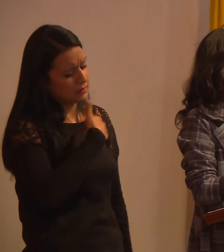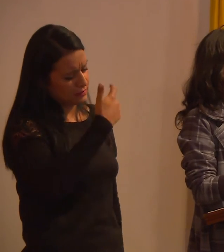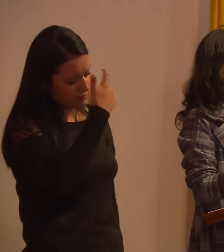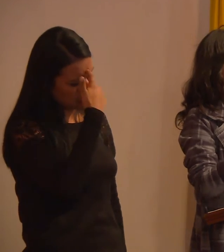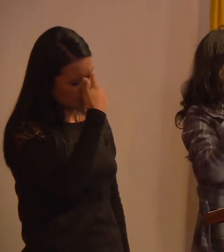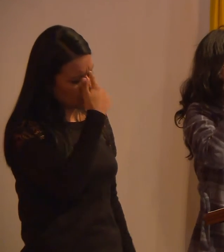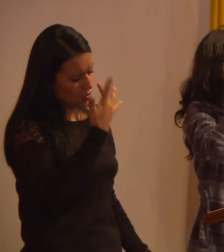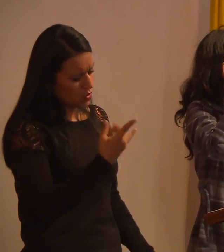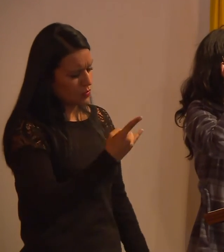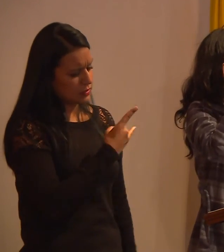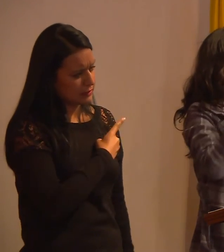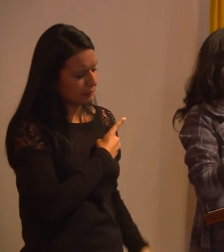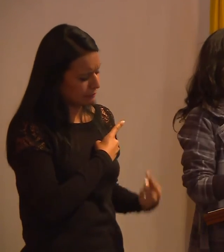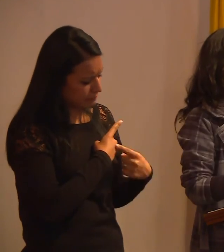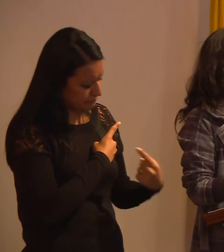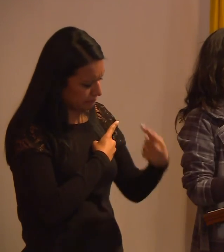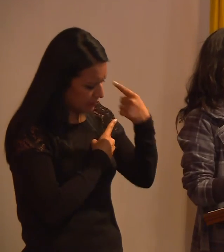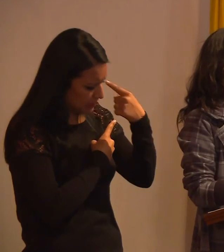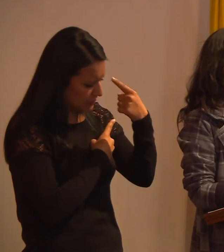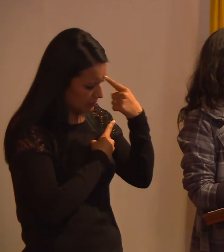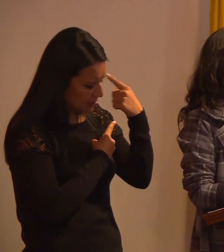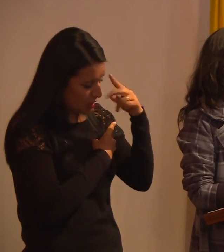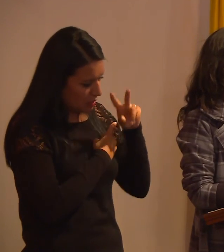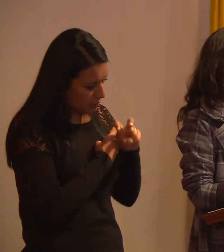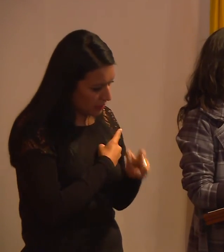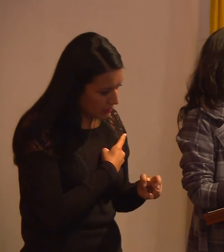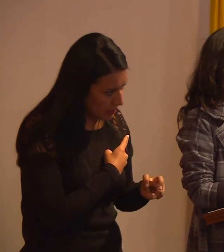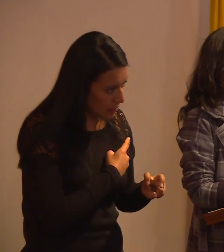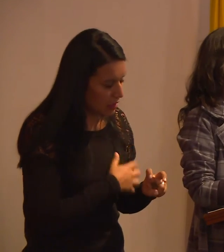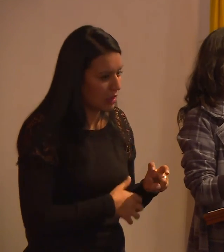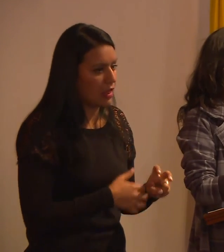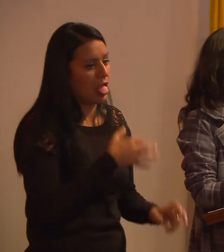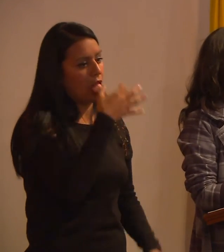la universidad, desde la investigación nos encontramos que,